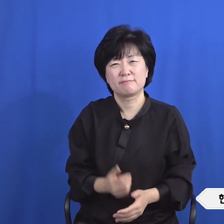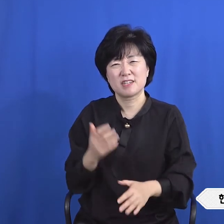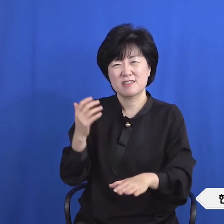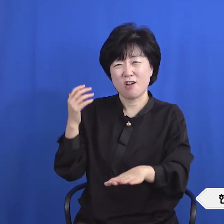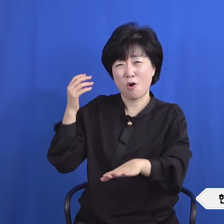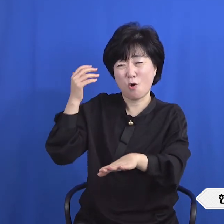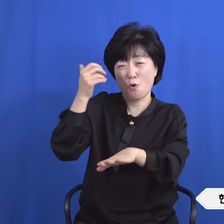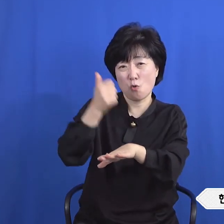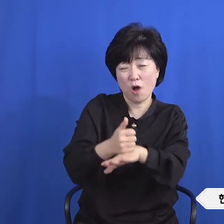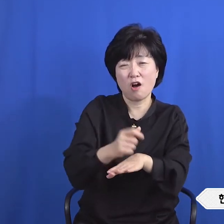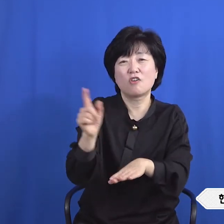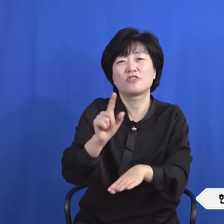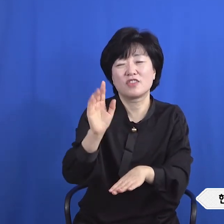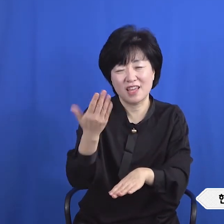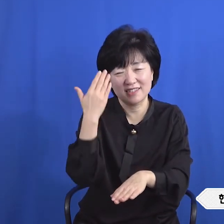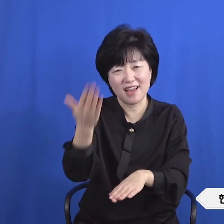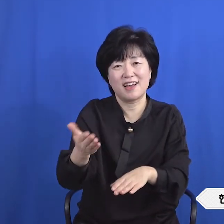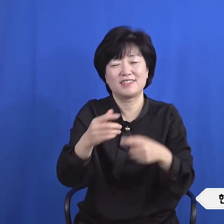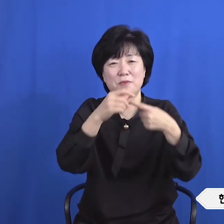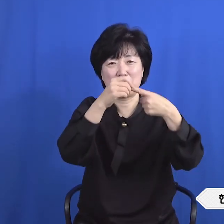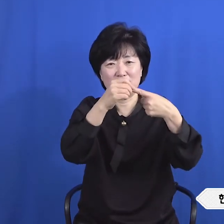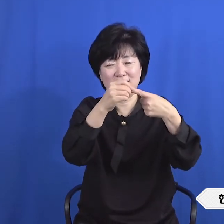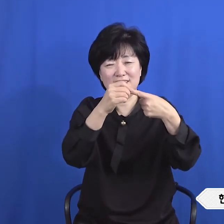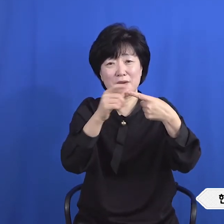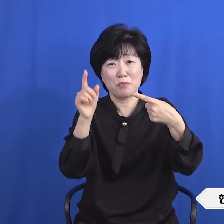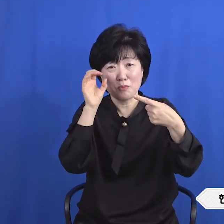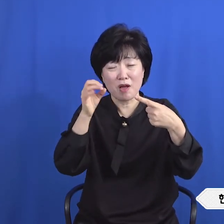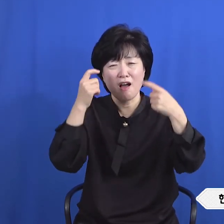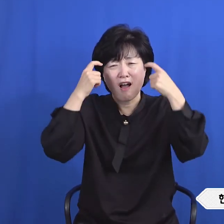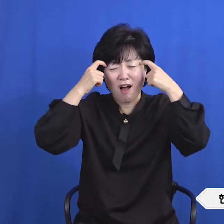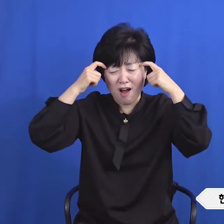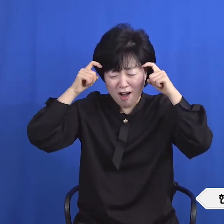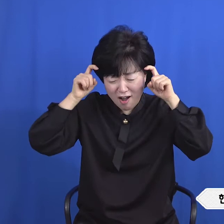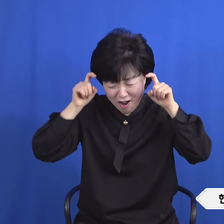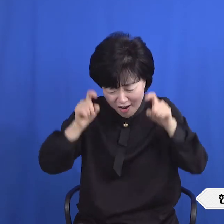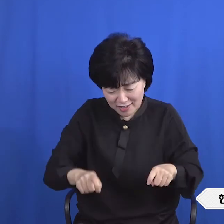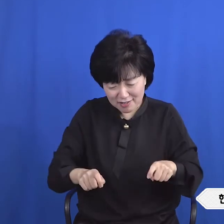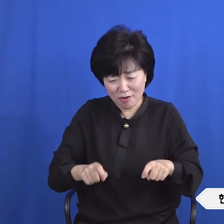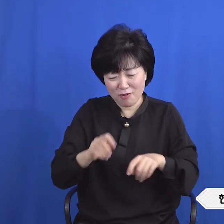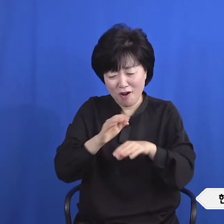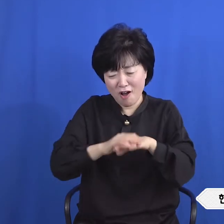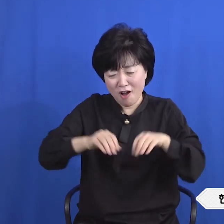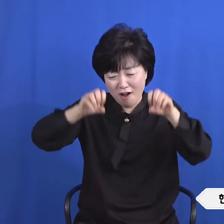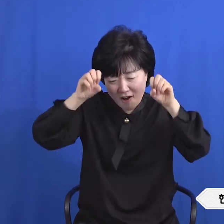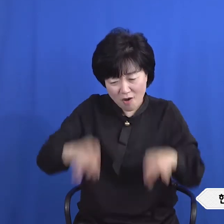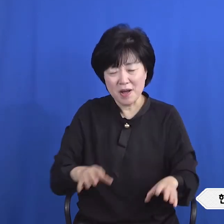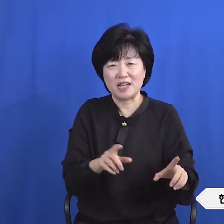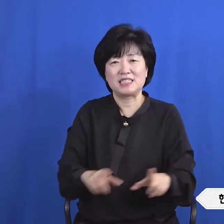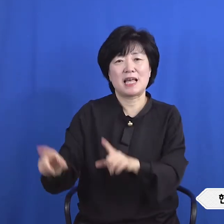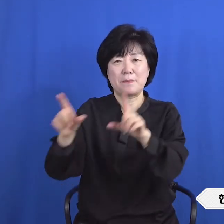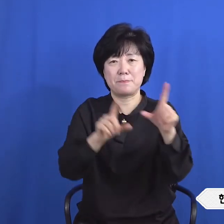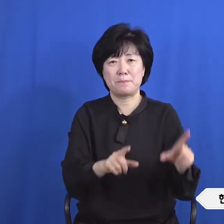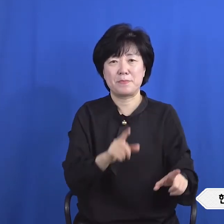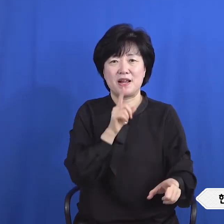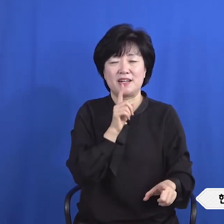결과가 어떻게 되느냐? 오늘 첫 번째로 보니까 어리석고 허망한 삶을 살게 된다고 합니다.